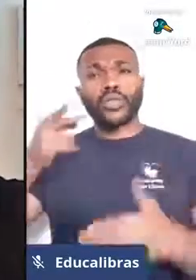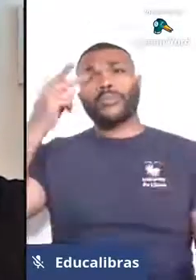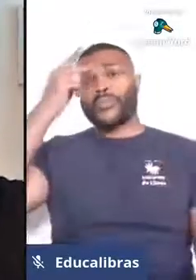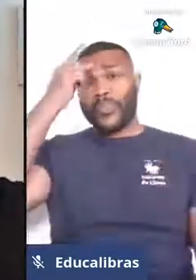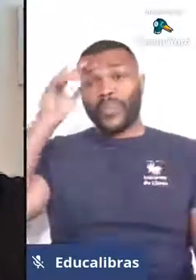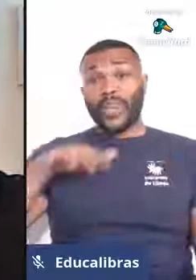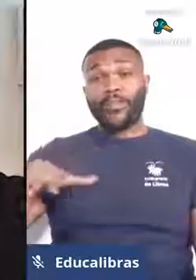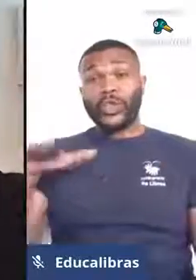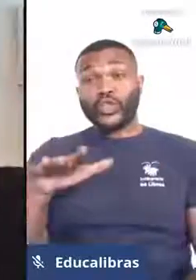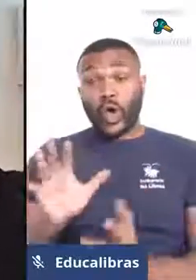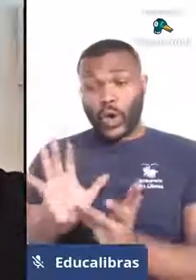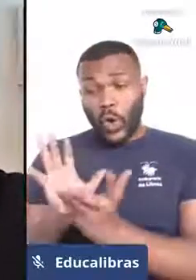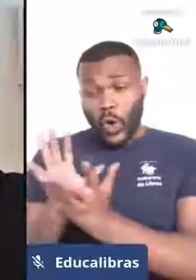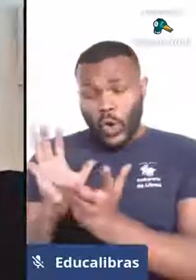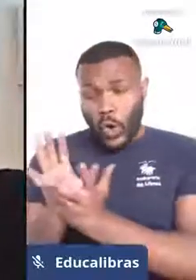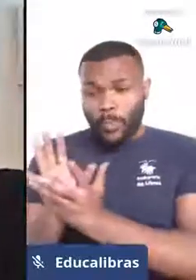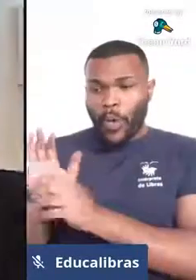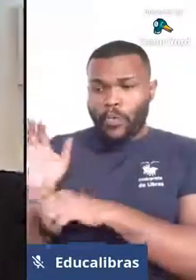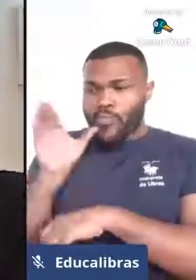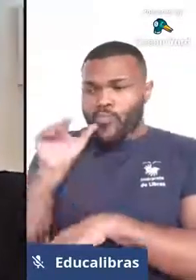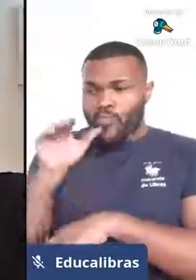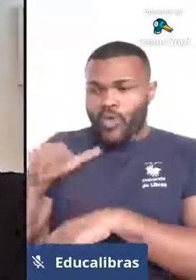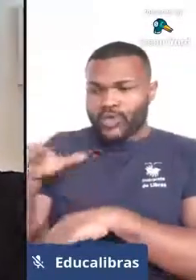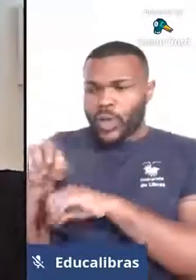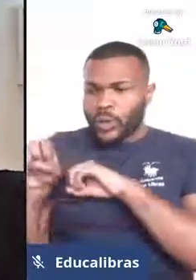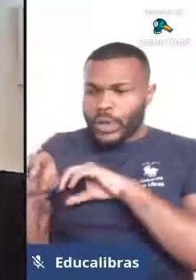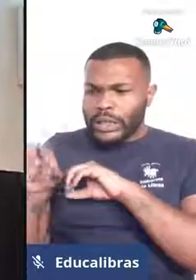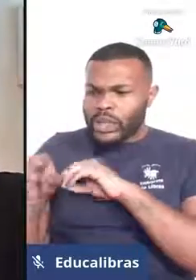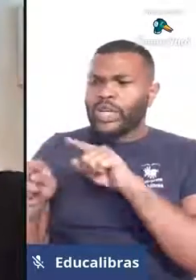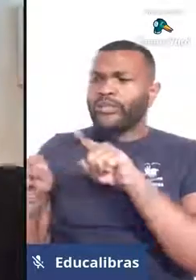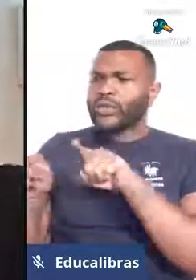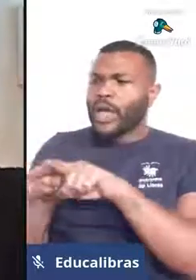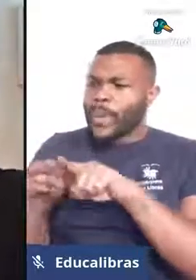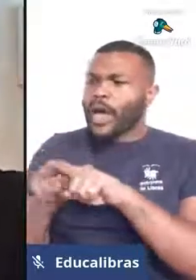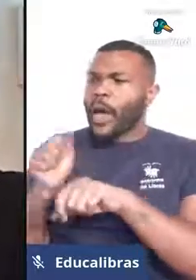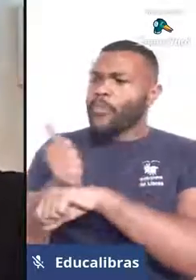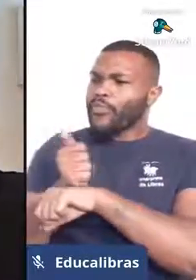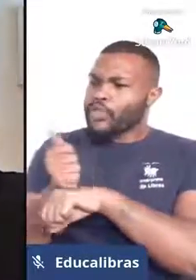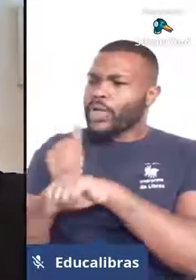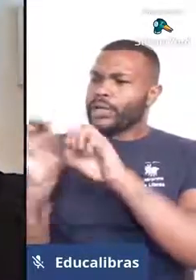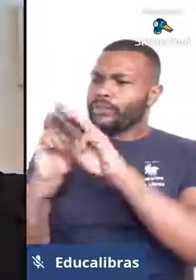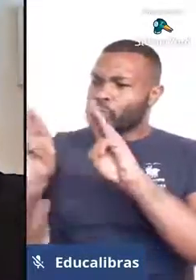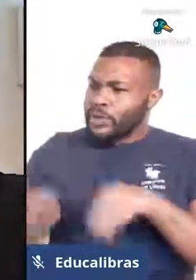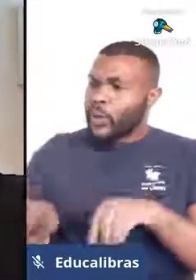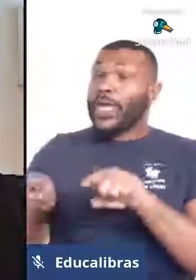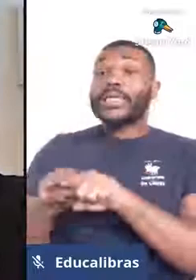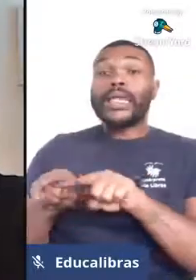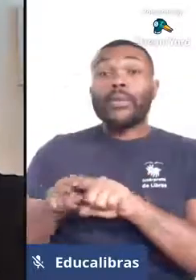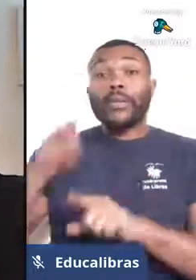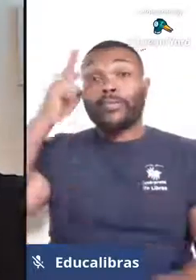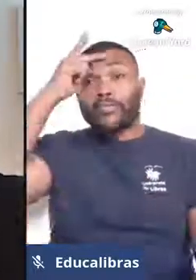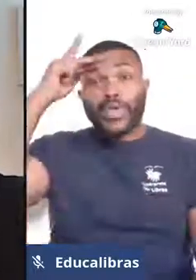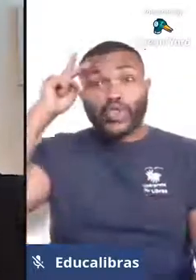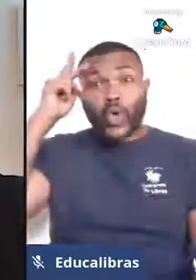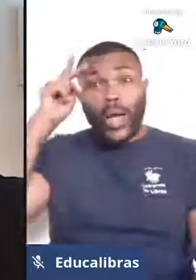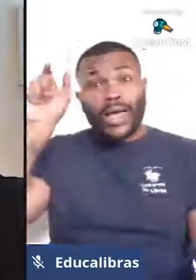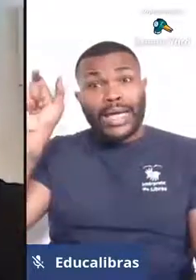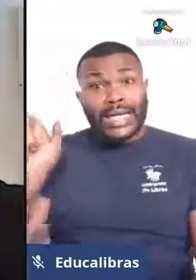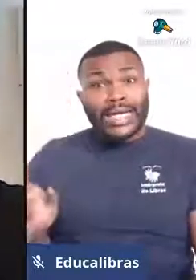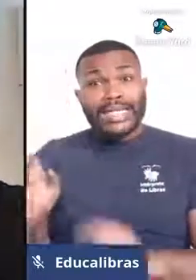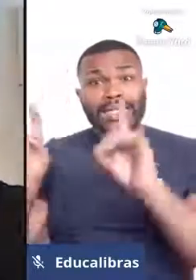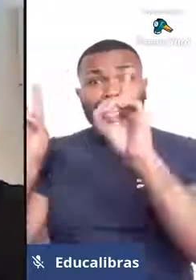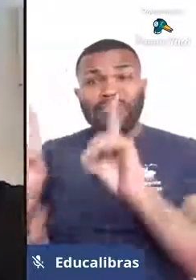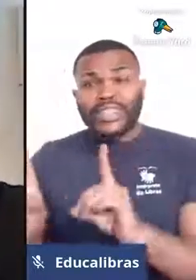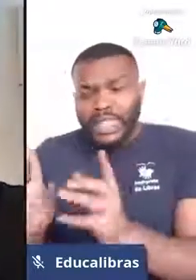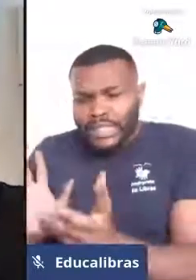juntas. Então, pela equipe do educativo, pela equipe do museu e pela pessoa com deficiência. Então, o projeto